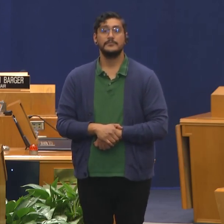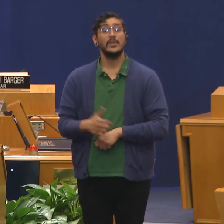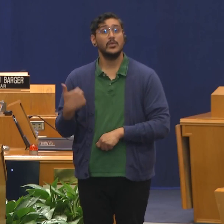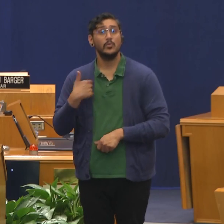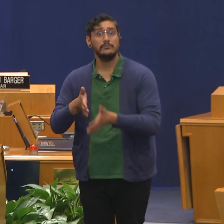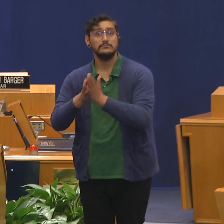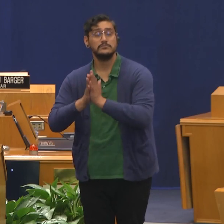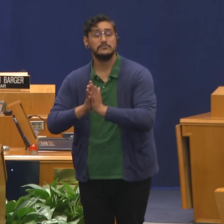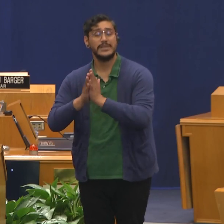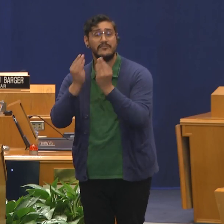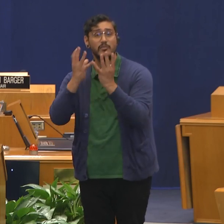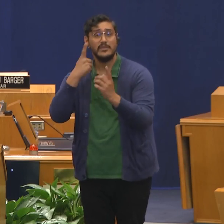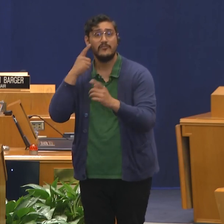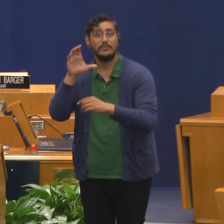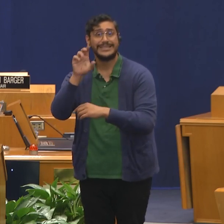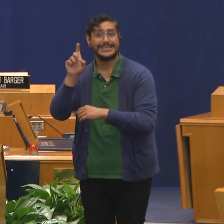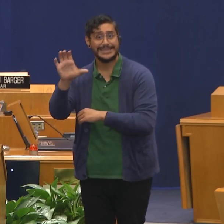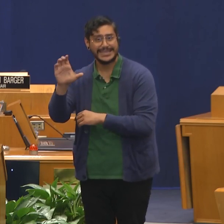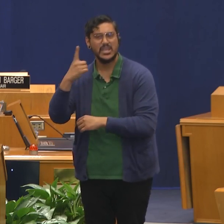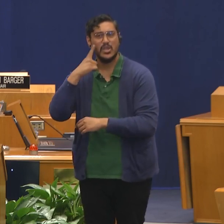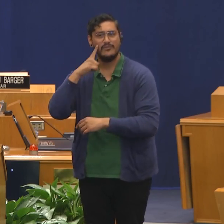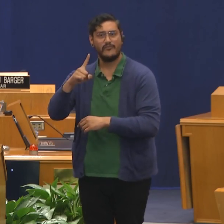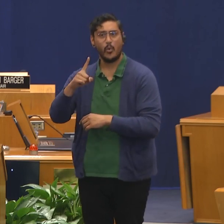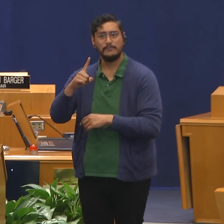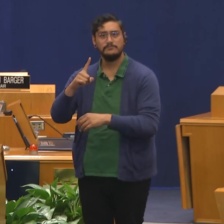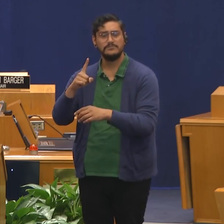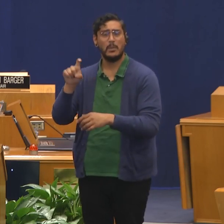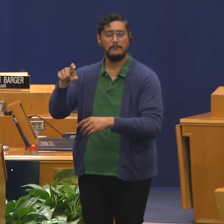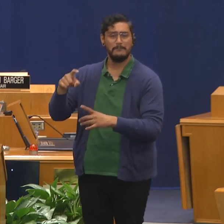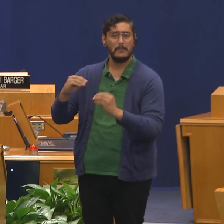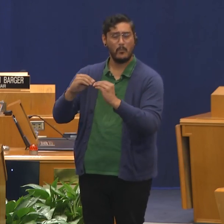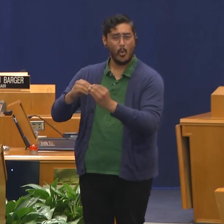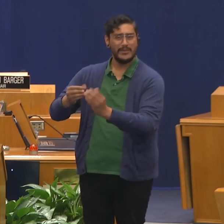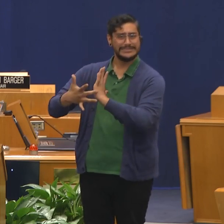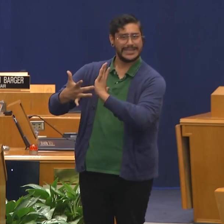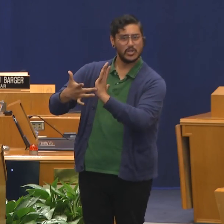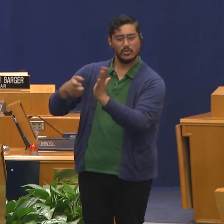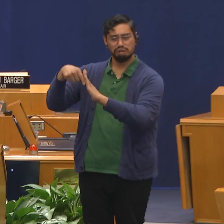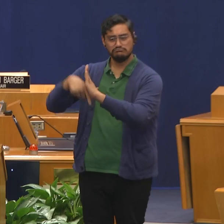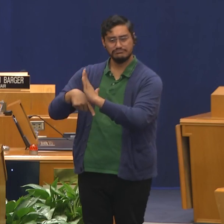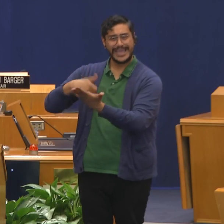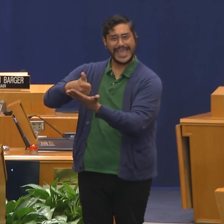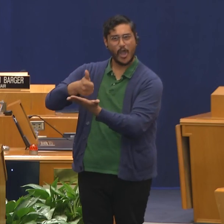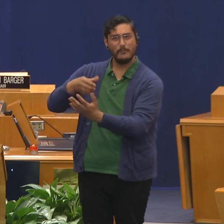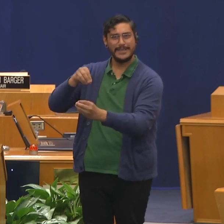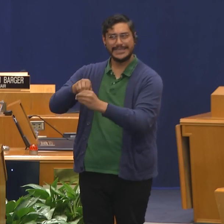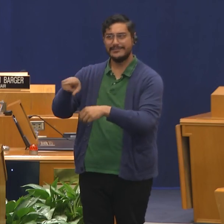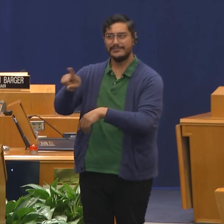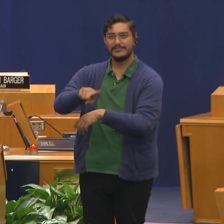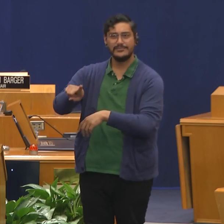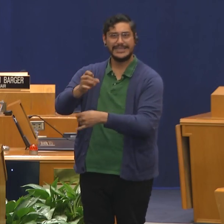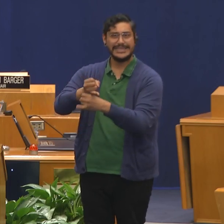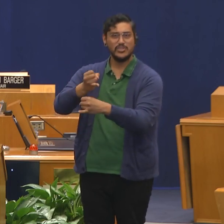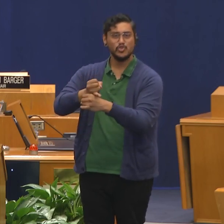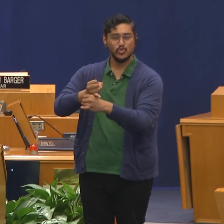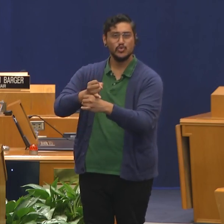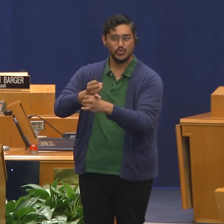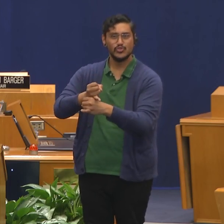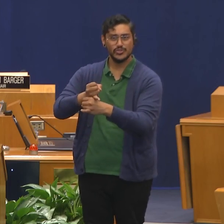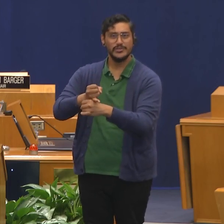y del Estado para abordar la necesidad de una mayor asistencia técnica en los sitios en torno al control